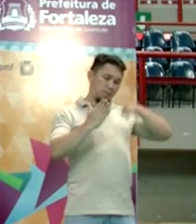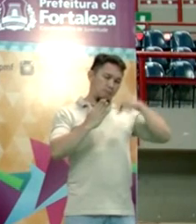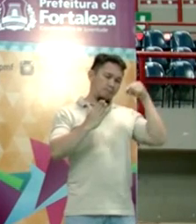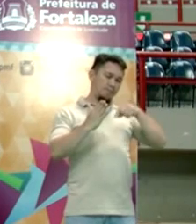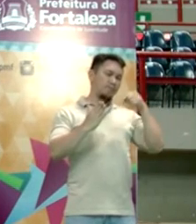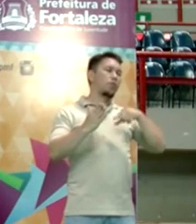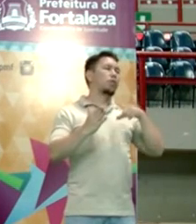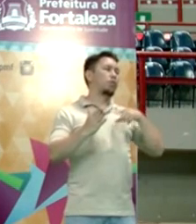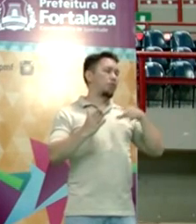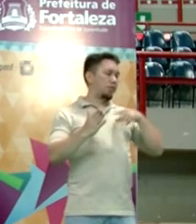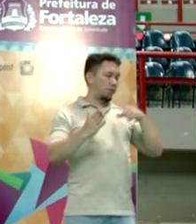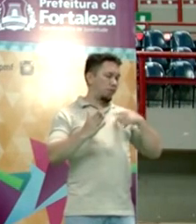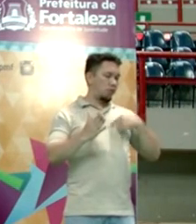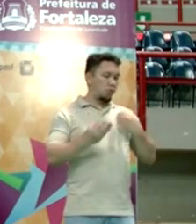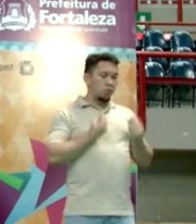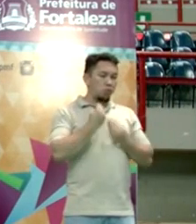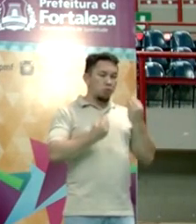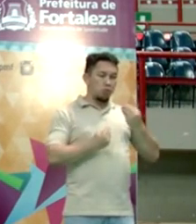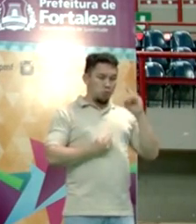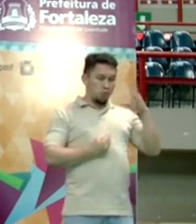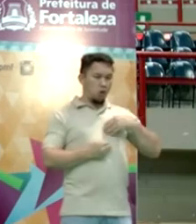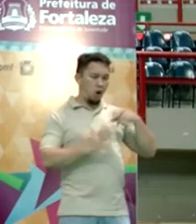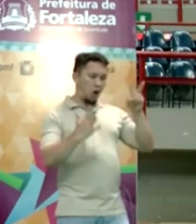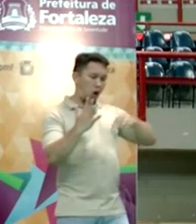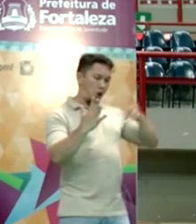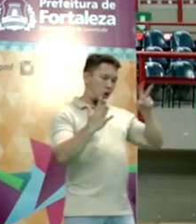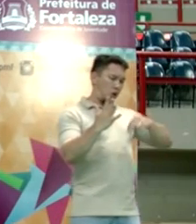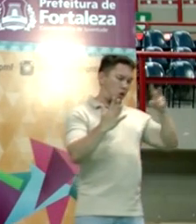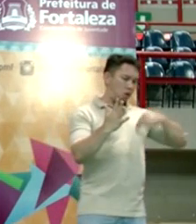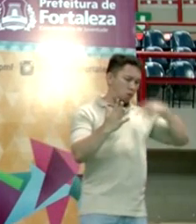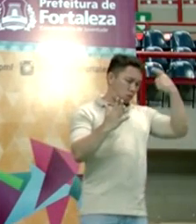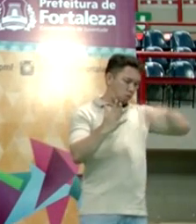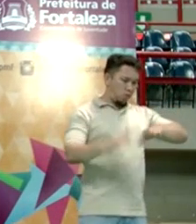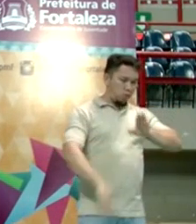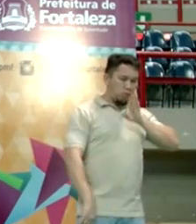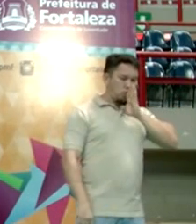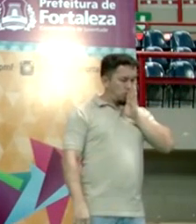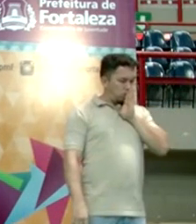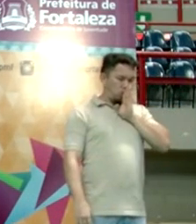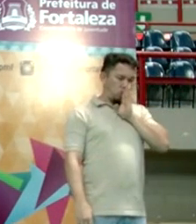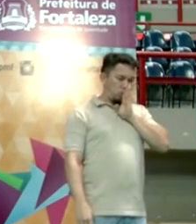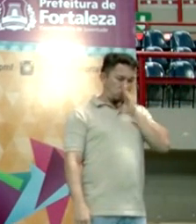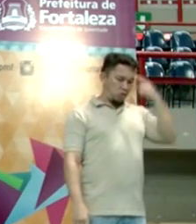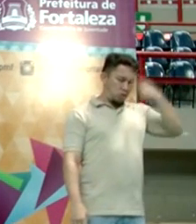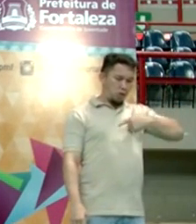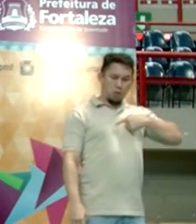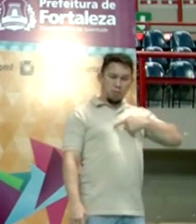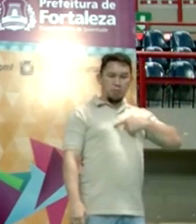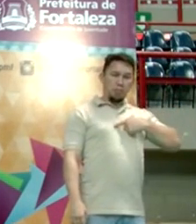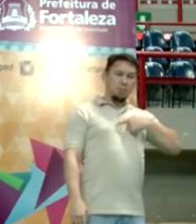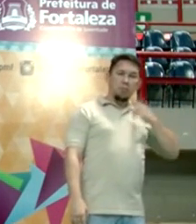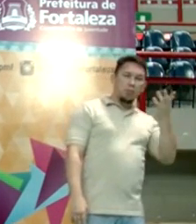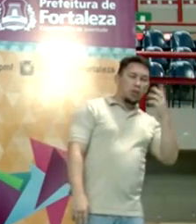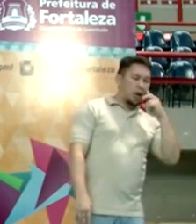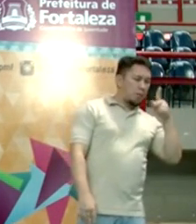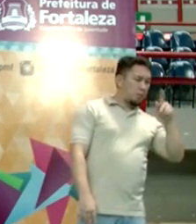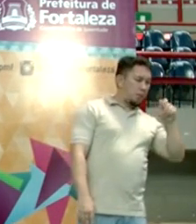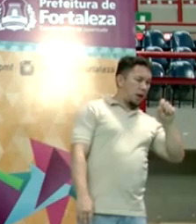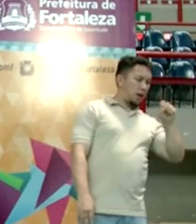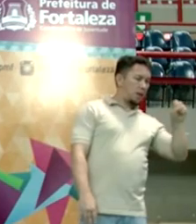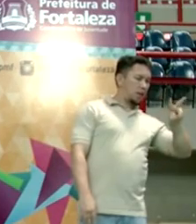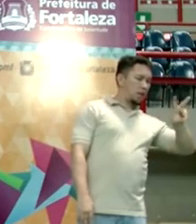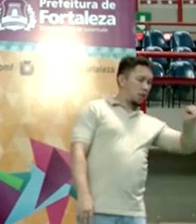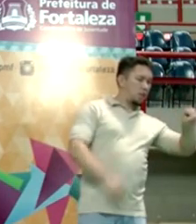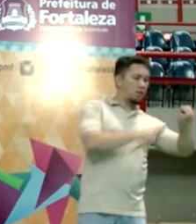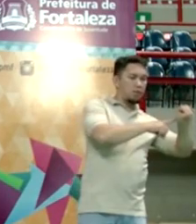momento, deixa de ter um papel de simples observador e passa a ter também